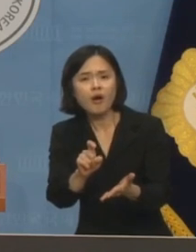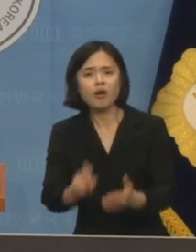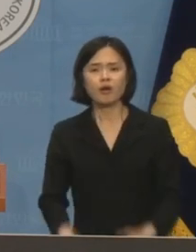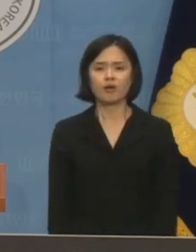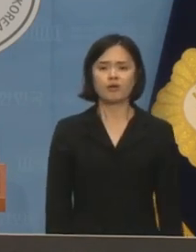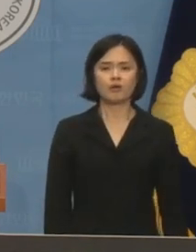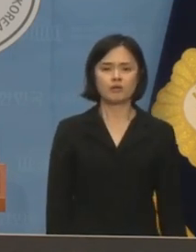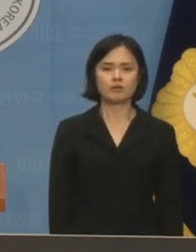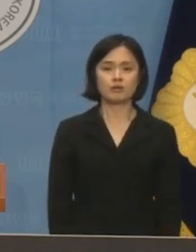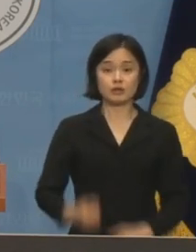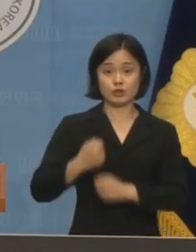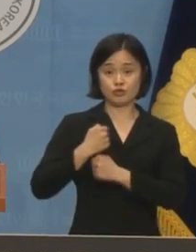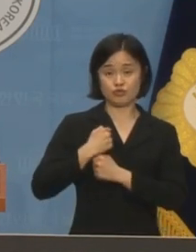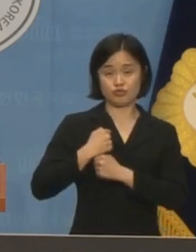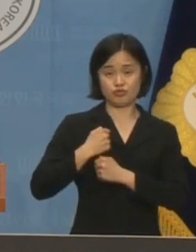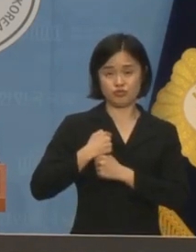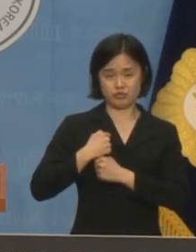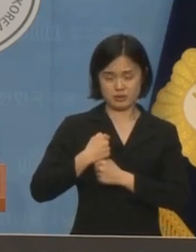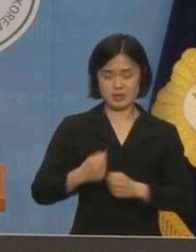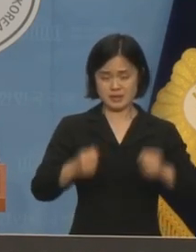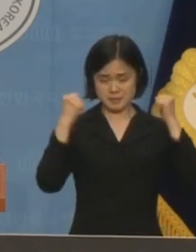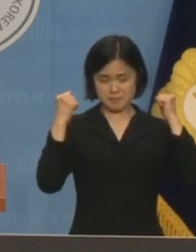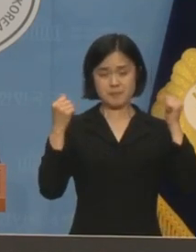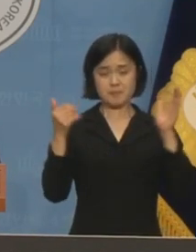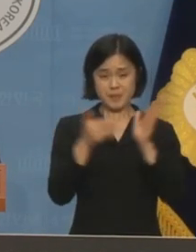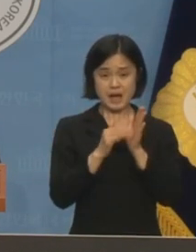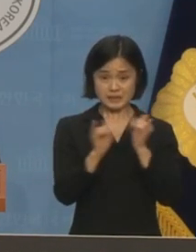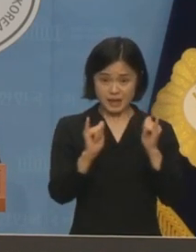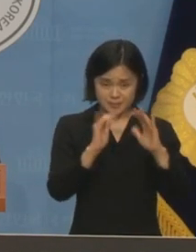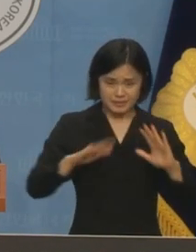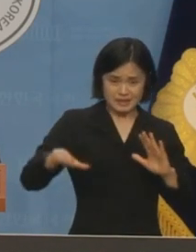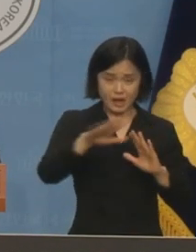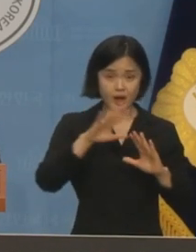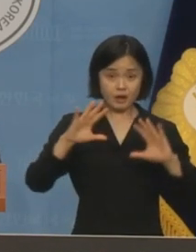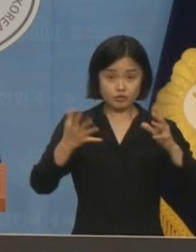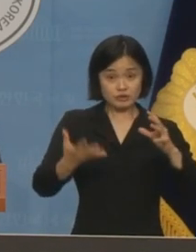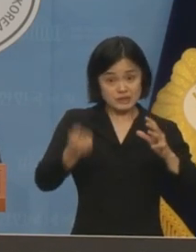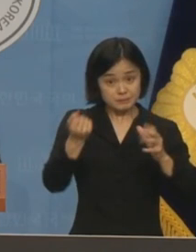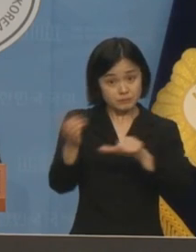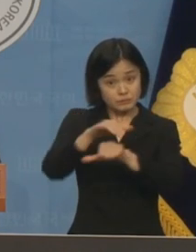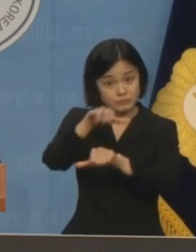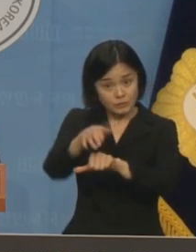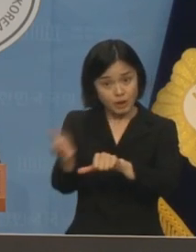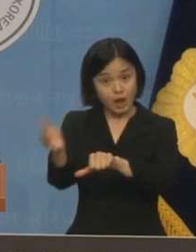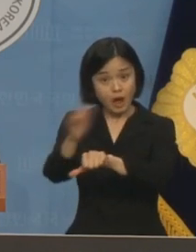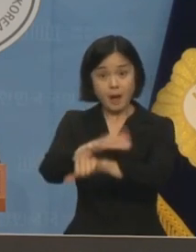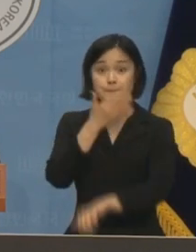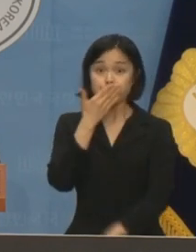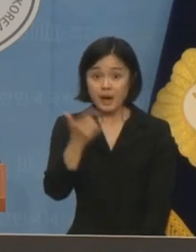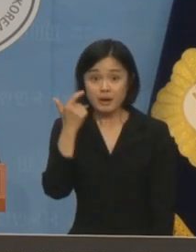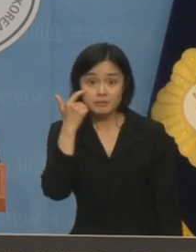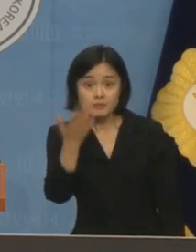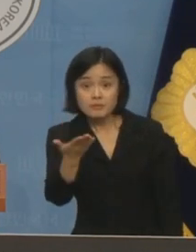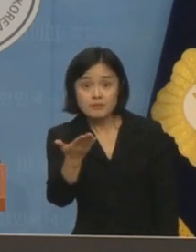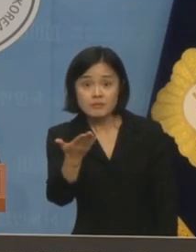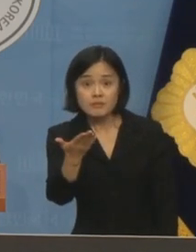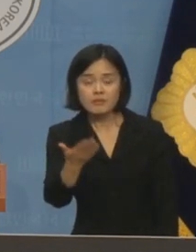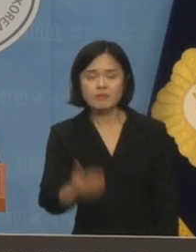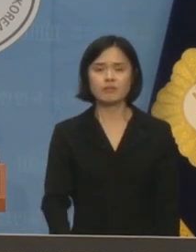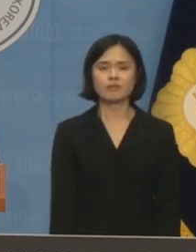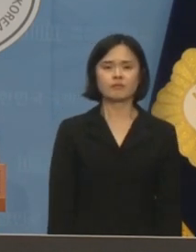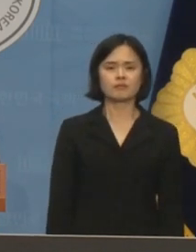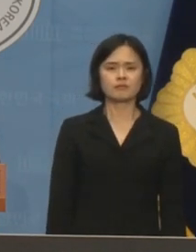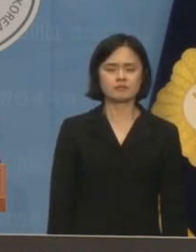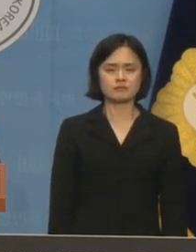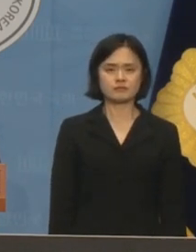모두 국립현충원에 안장됩니까? 불명예로 전역을 당해도 국가유공자가 되는 것입니까?